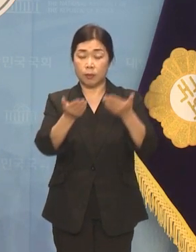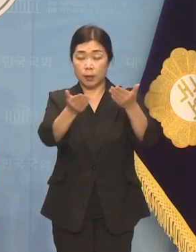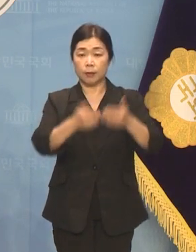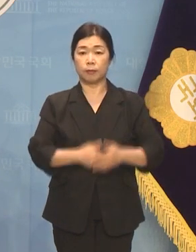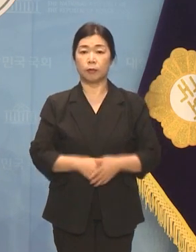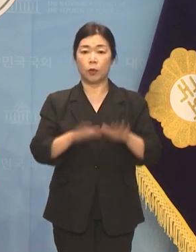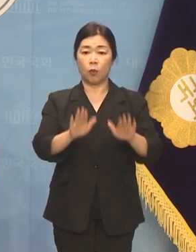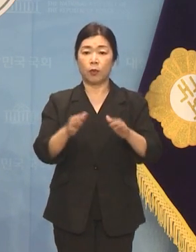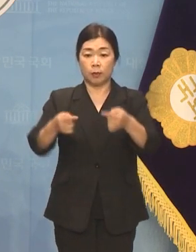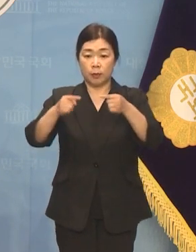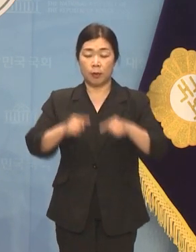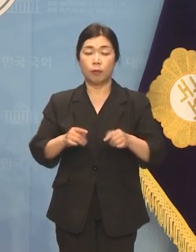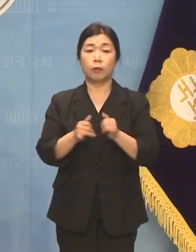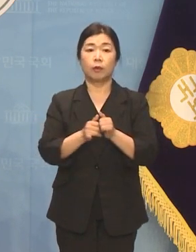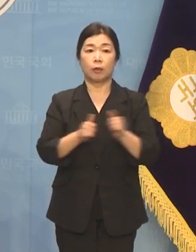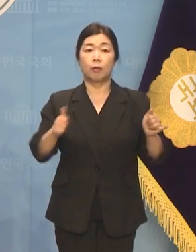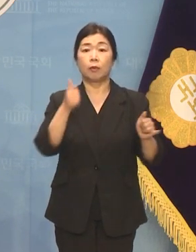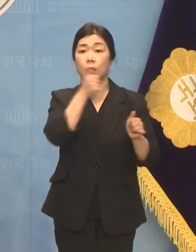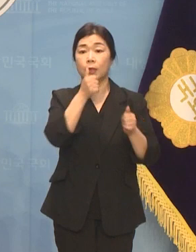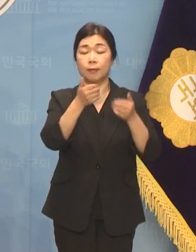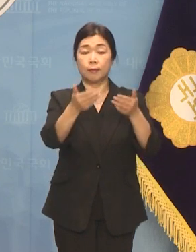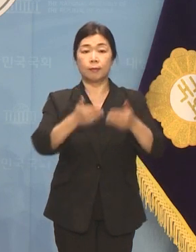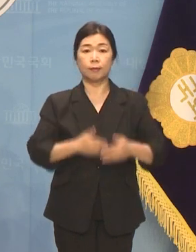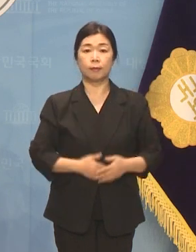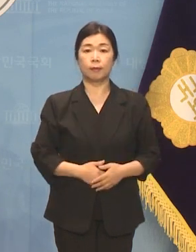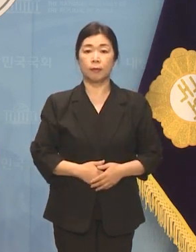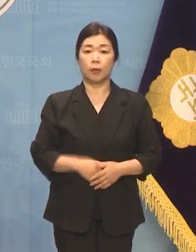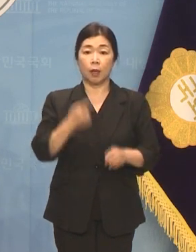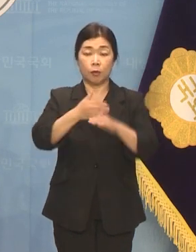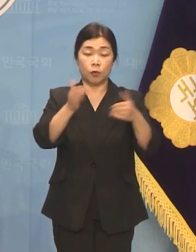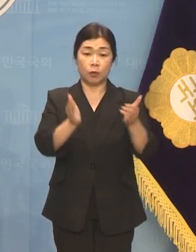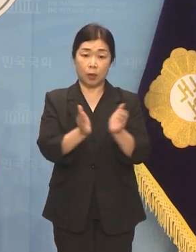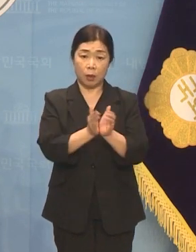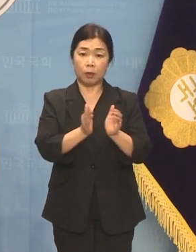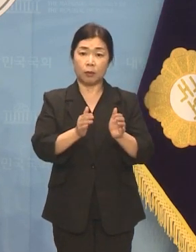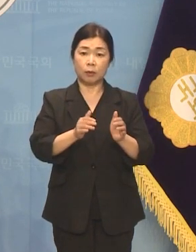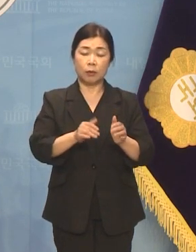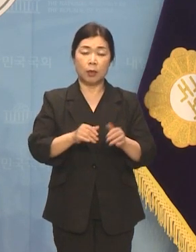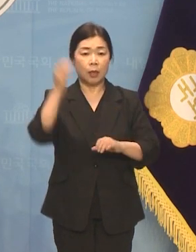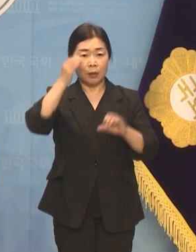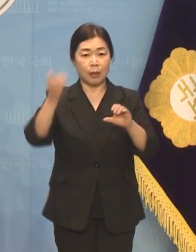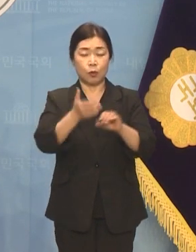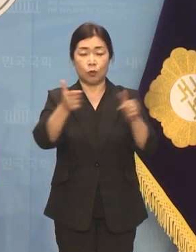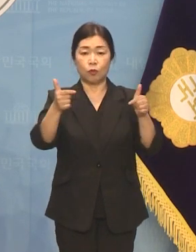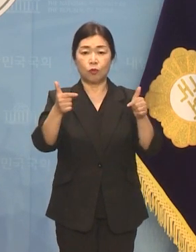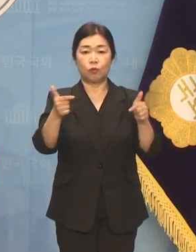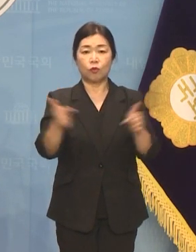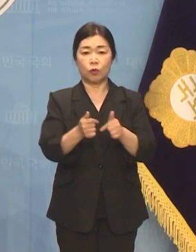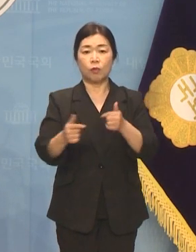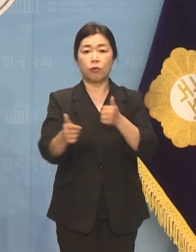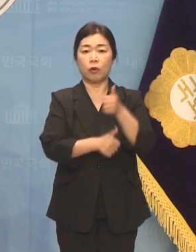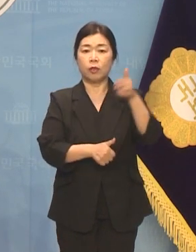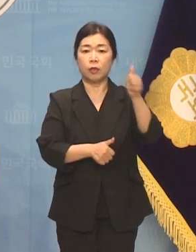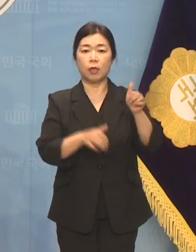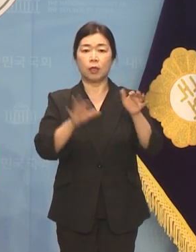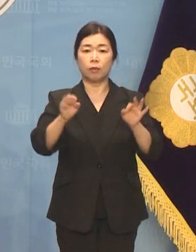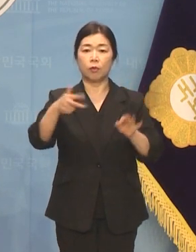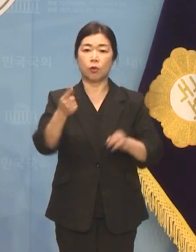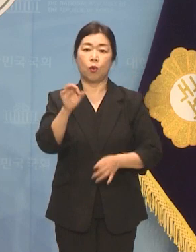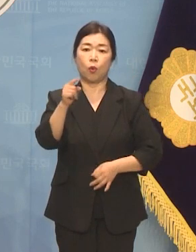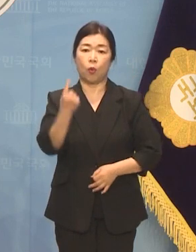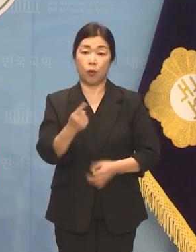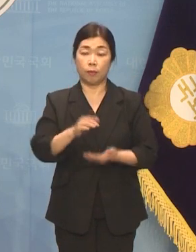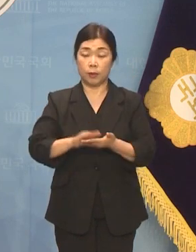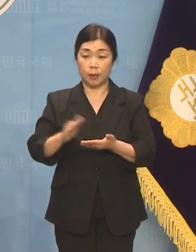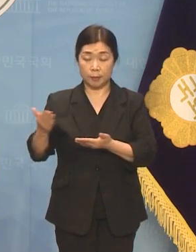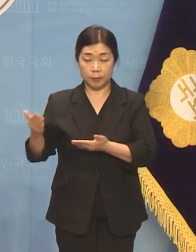오늘 참석하신 분들 소개해 드리겠습니다. 더불어민주당 탄소중립위원회 위원장이신 김종호 의원님